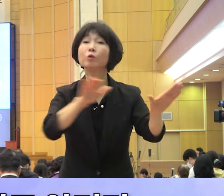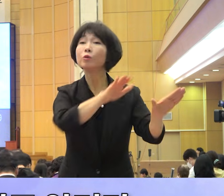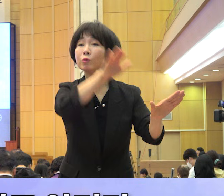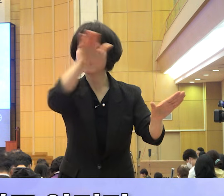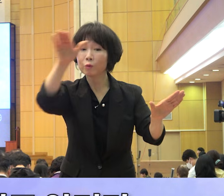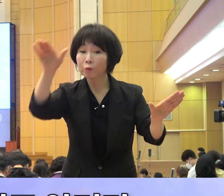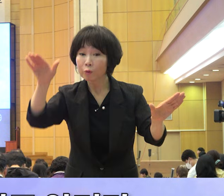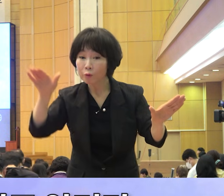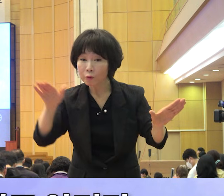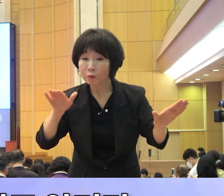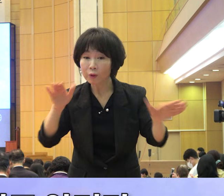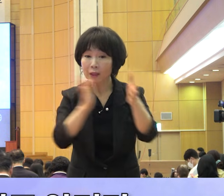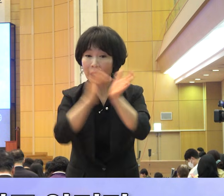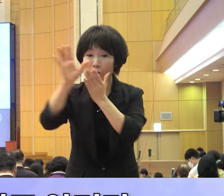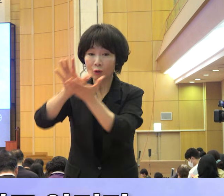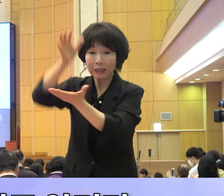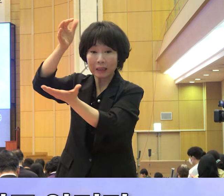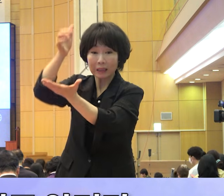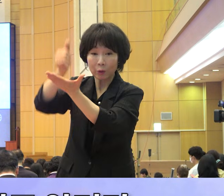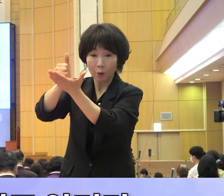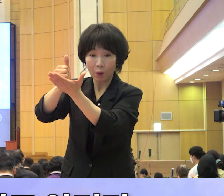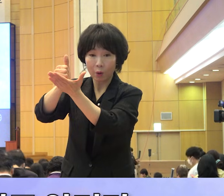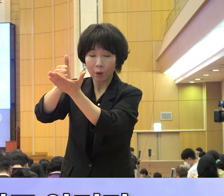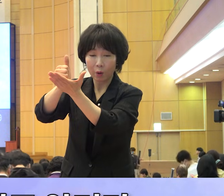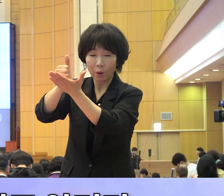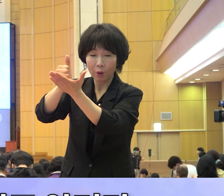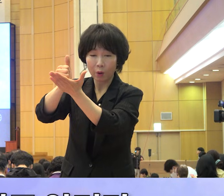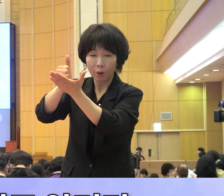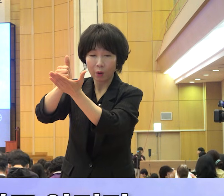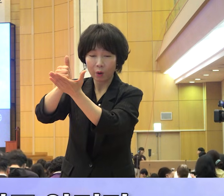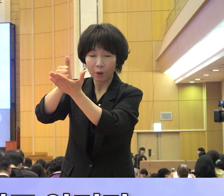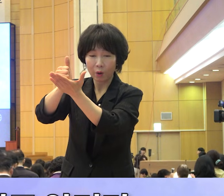지금은 예수 그리스도의